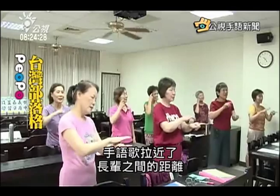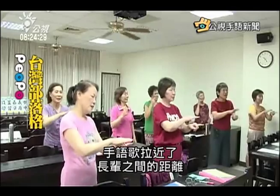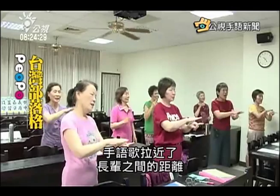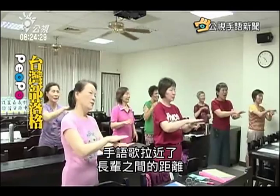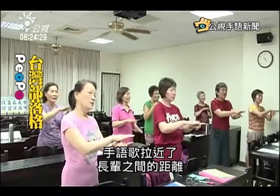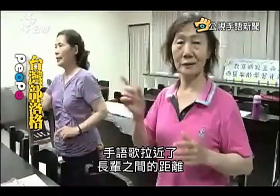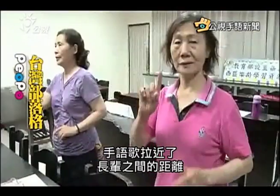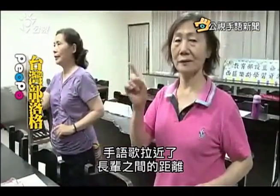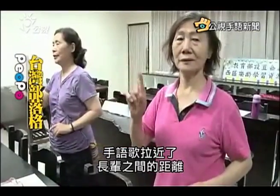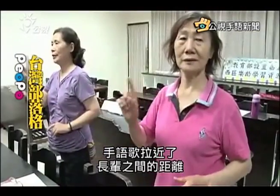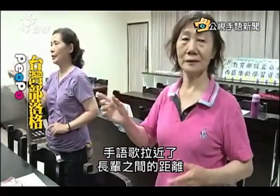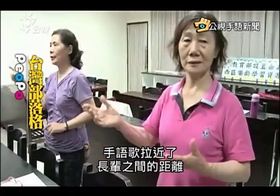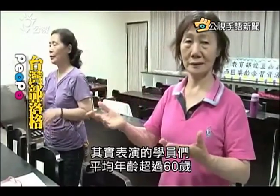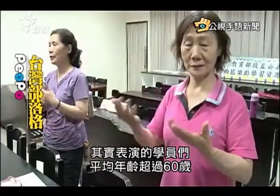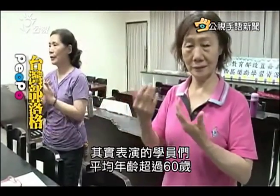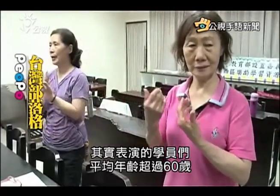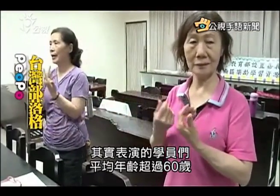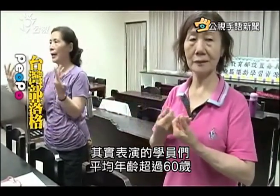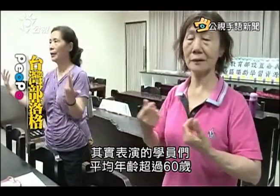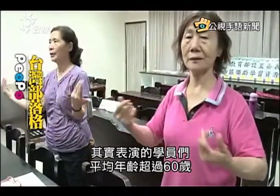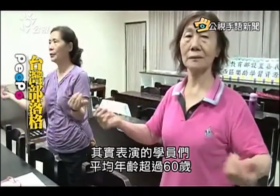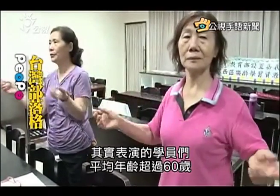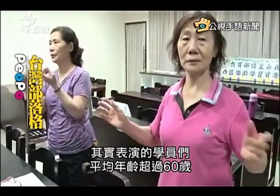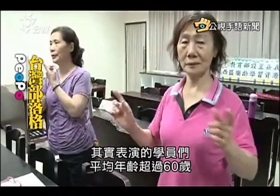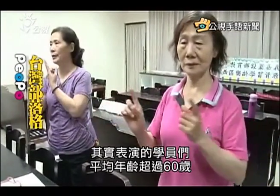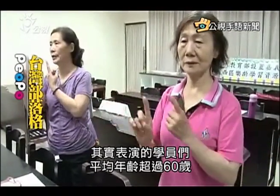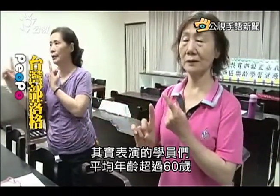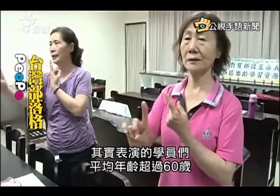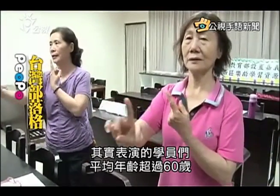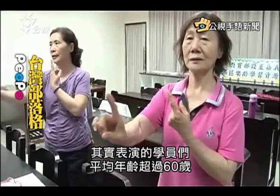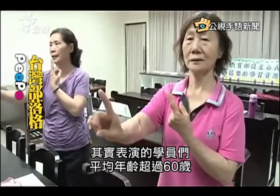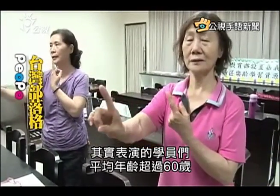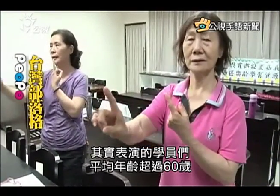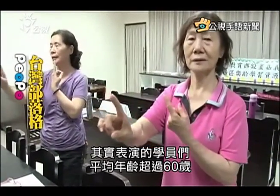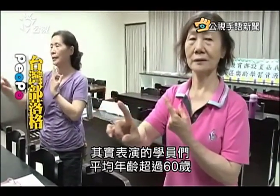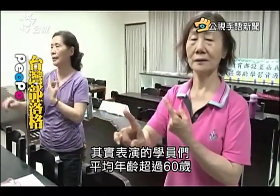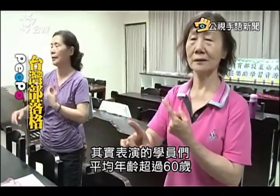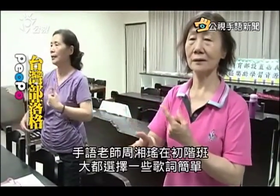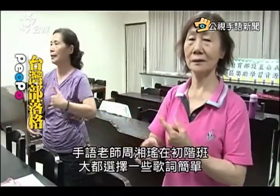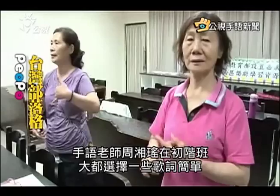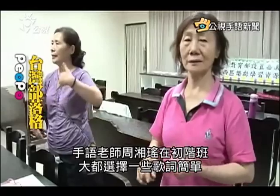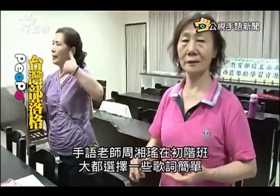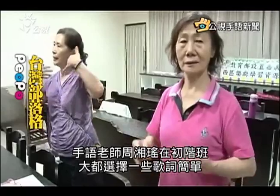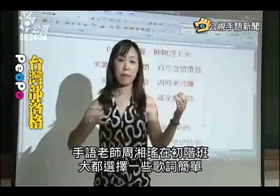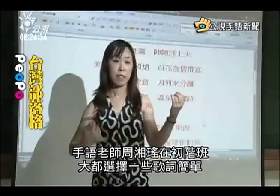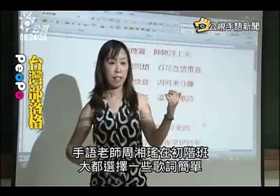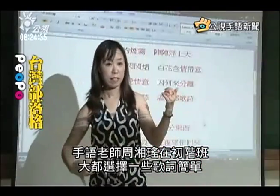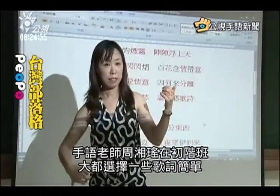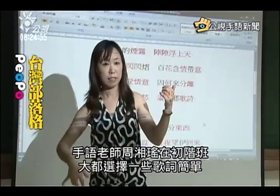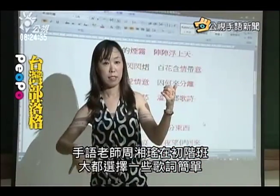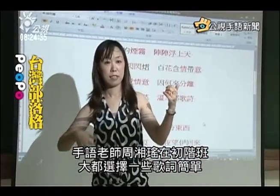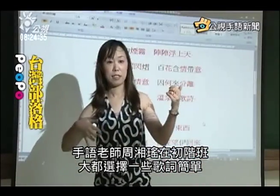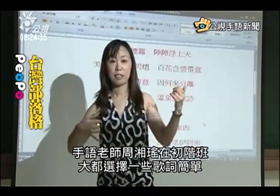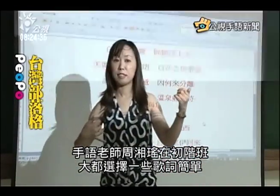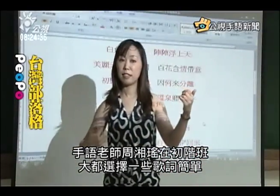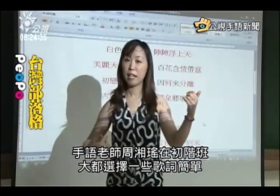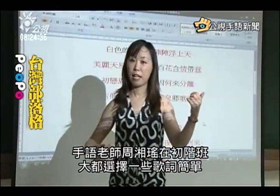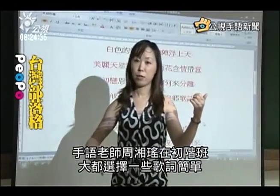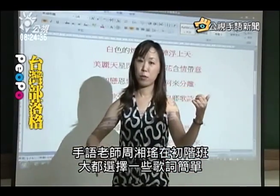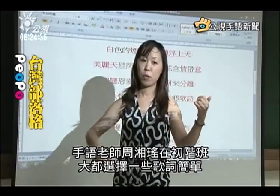之间的距离。其实表演的学员们平均年龄超过60岁。手语老师周香瑶在初阶班大都选择一些歌